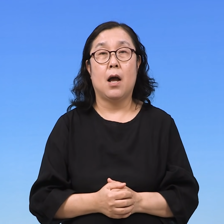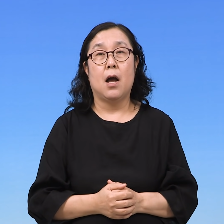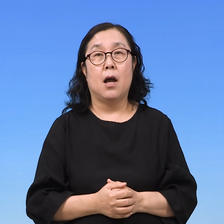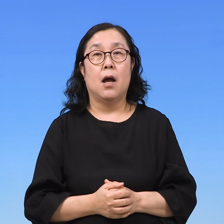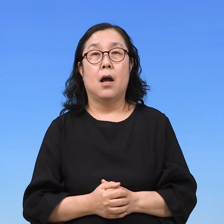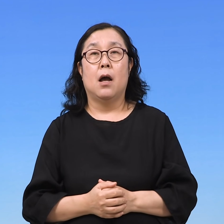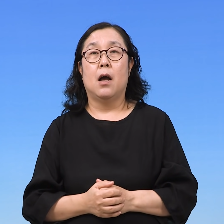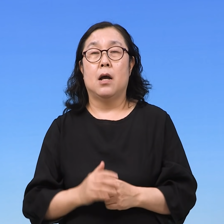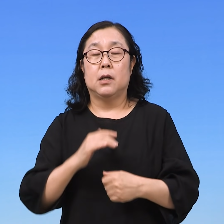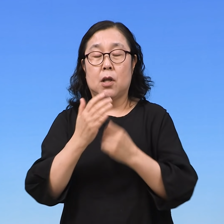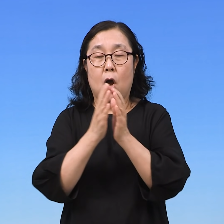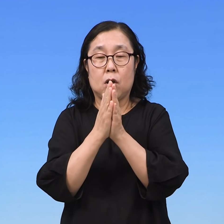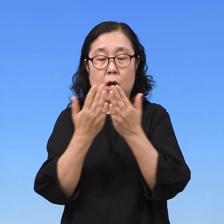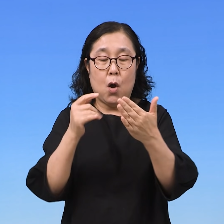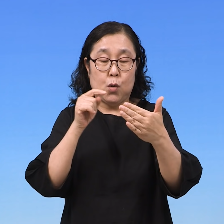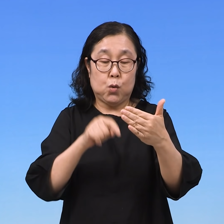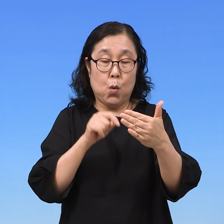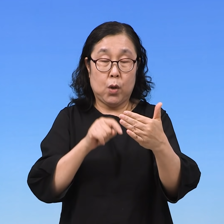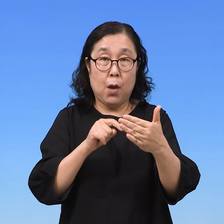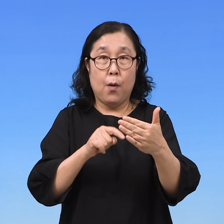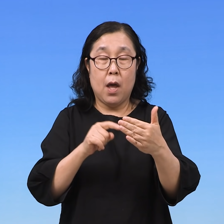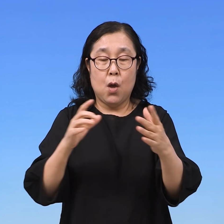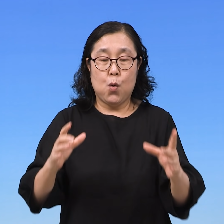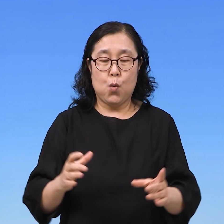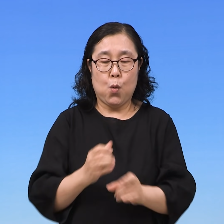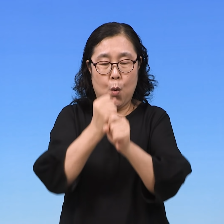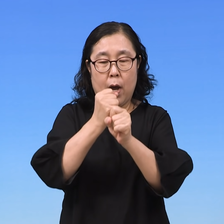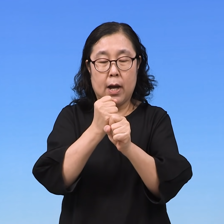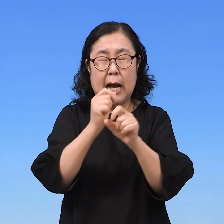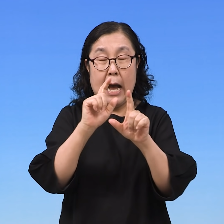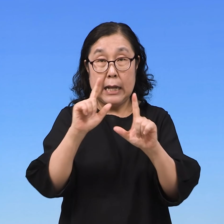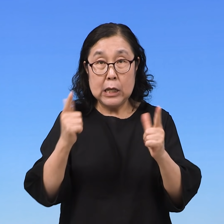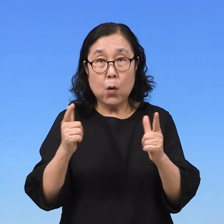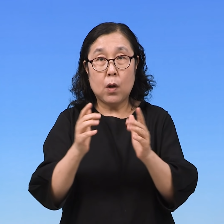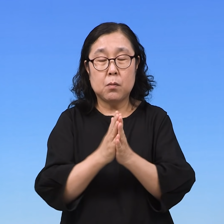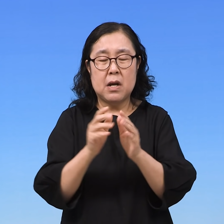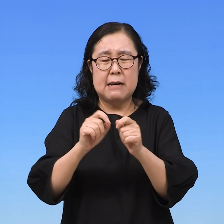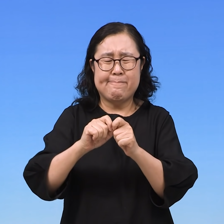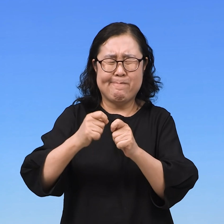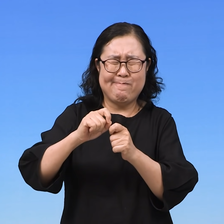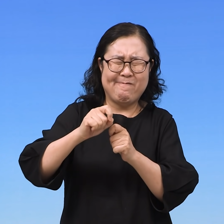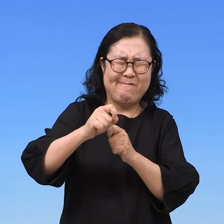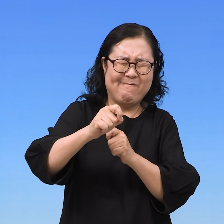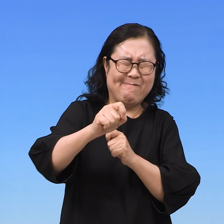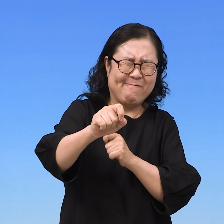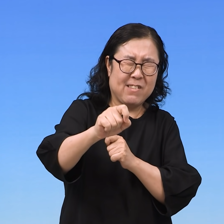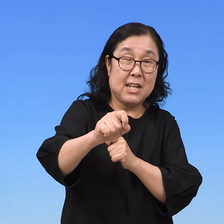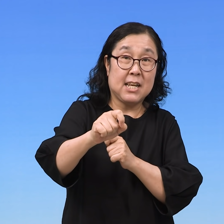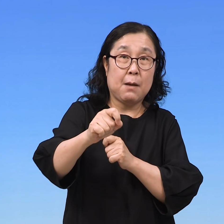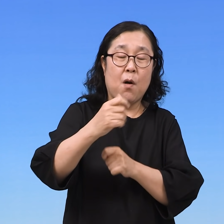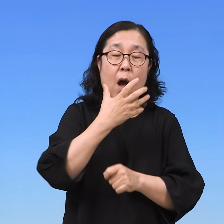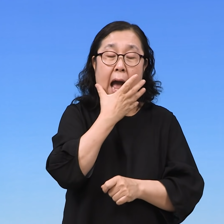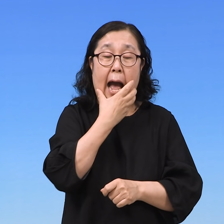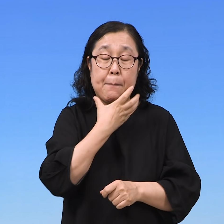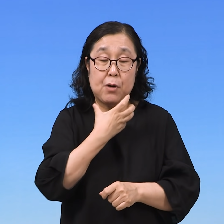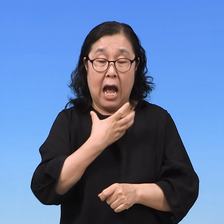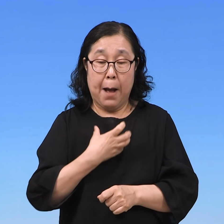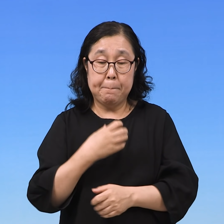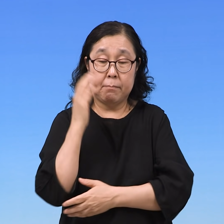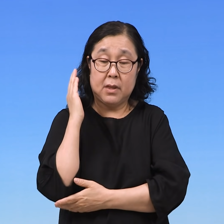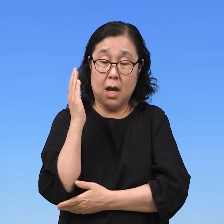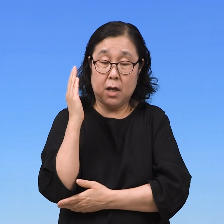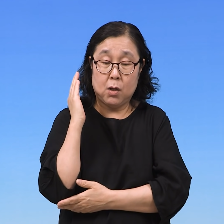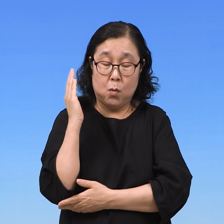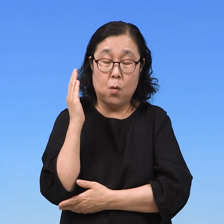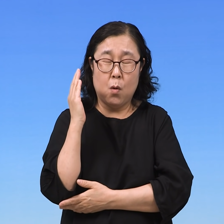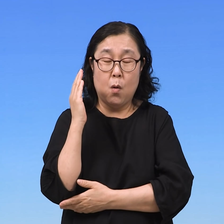왜 성경이 그냥 요약본으로 딱딱딱 나가지 않고 이렇게 장황하게, 그 아브라함 이야기도 뭐 간단한